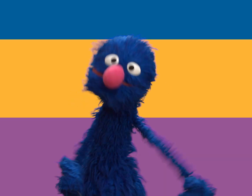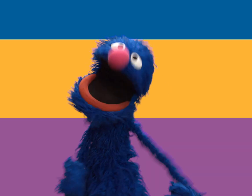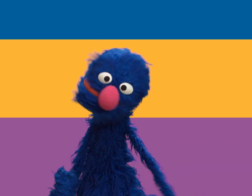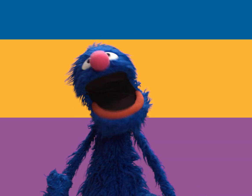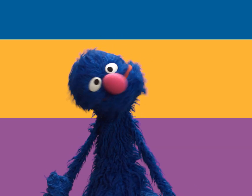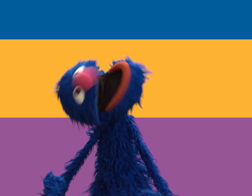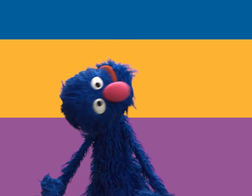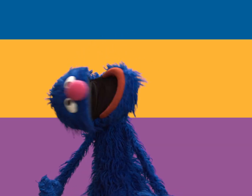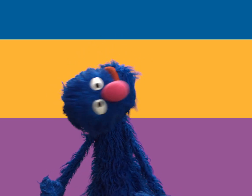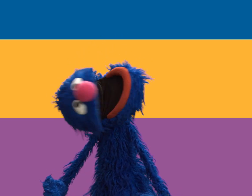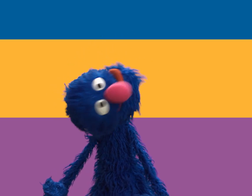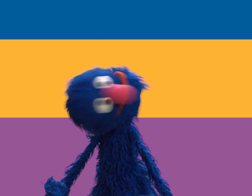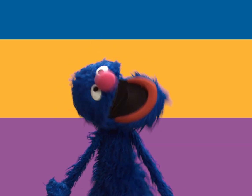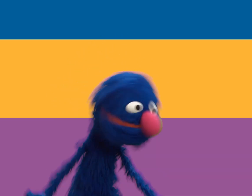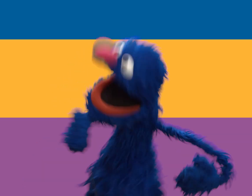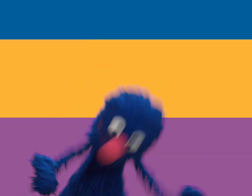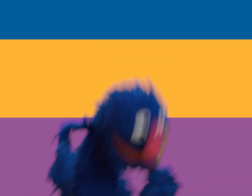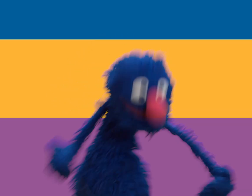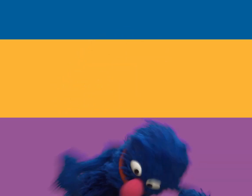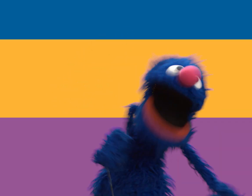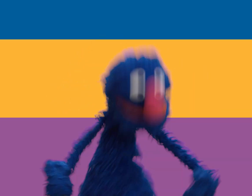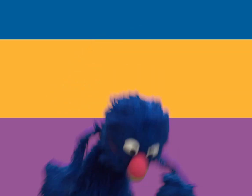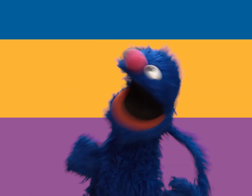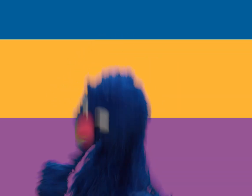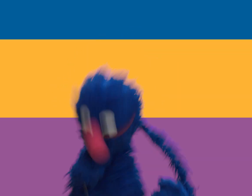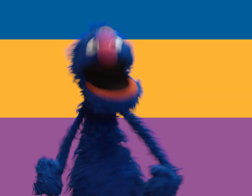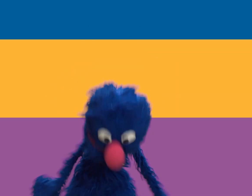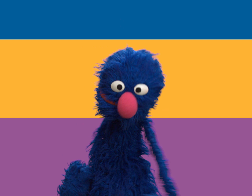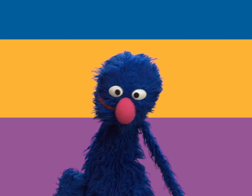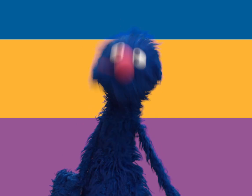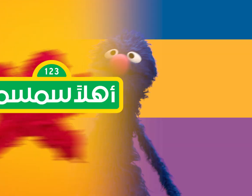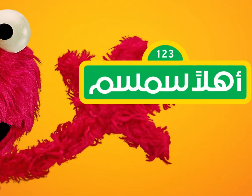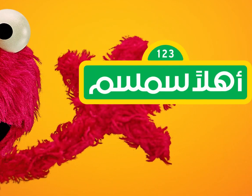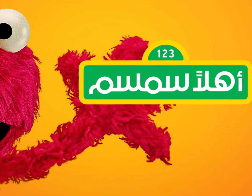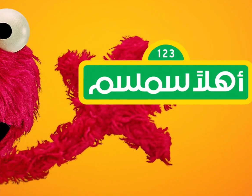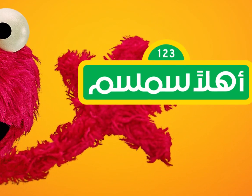وهيك بنكون تعلمنا شعور الغضب بلغة الإشارة.